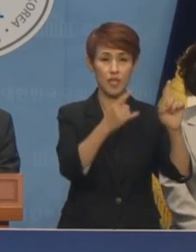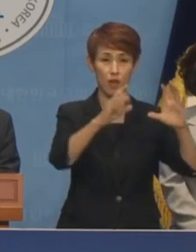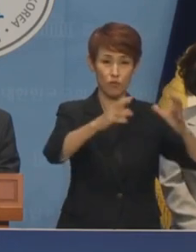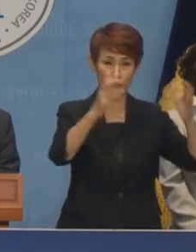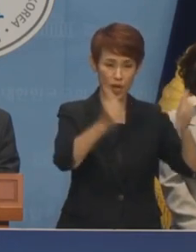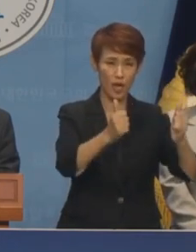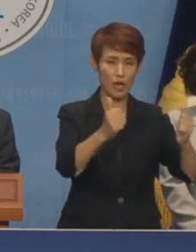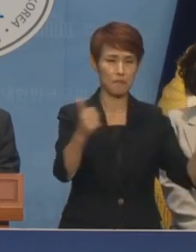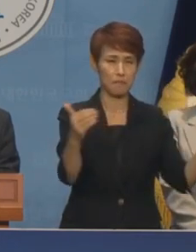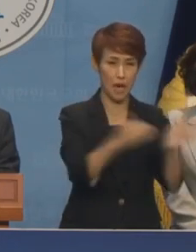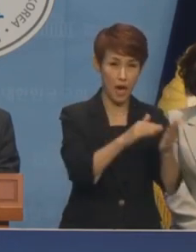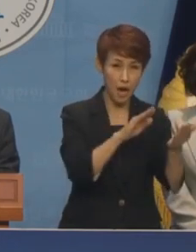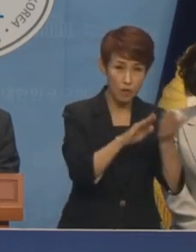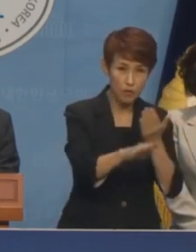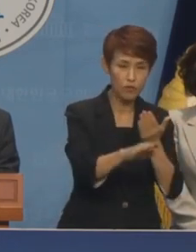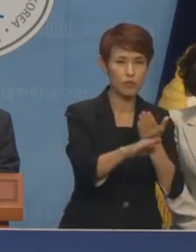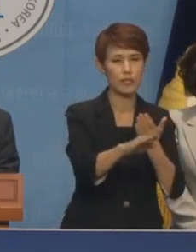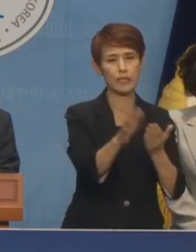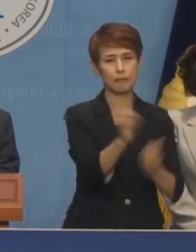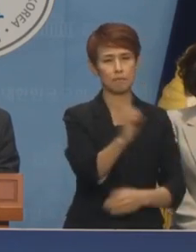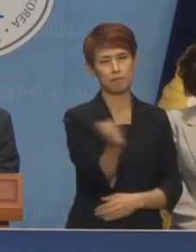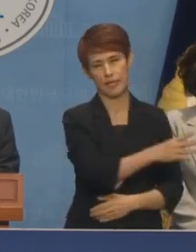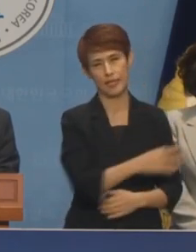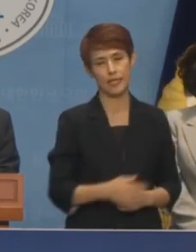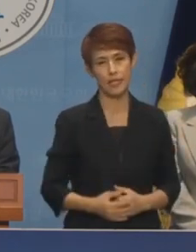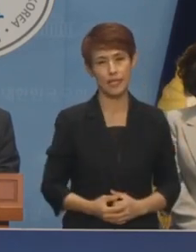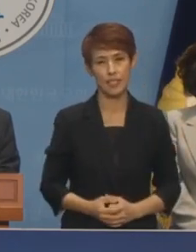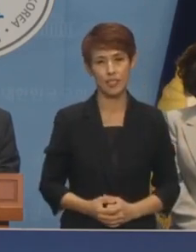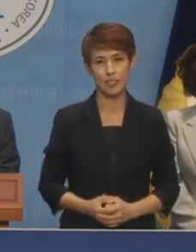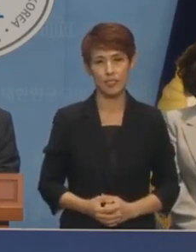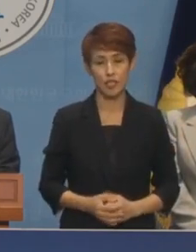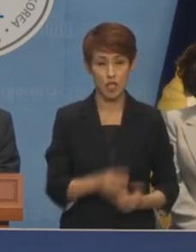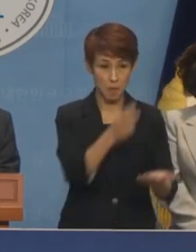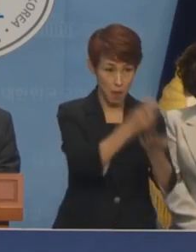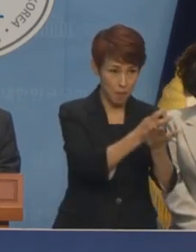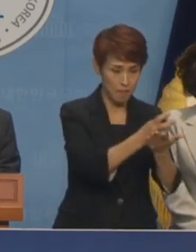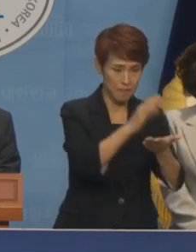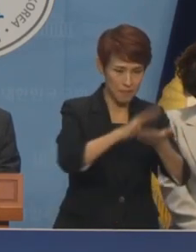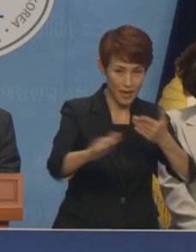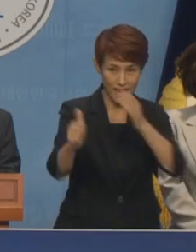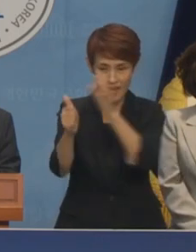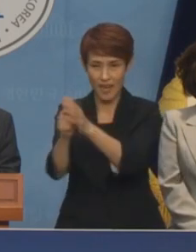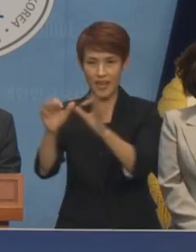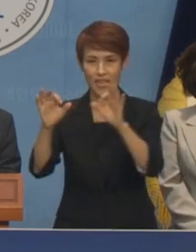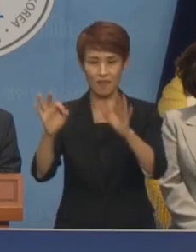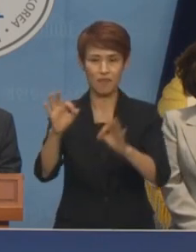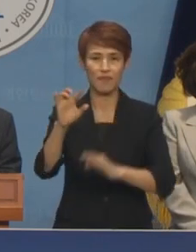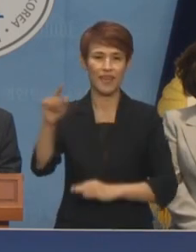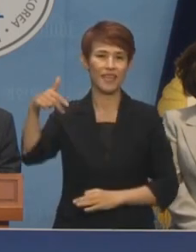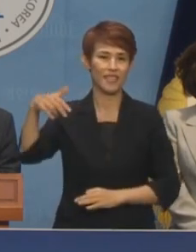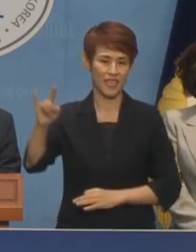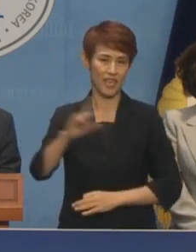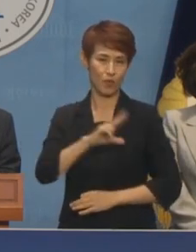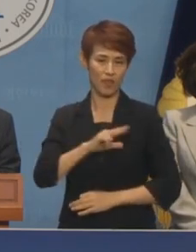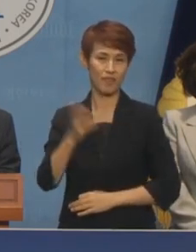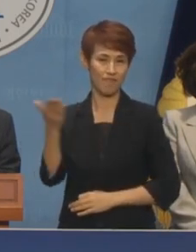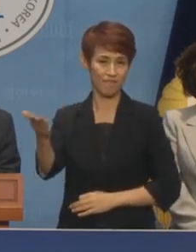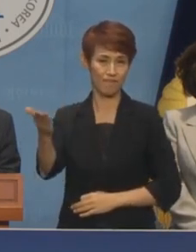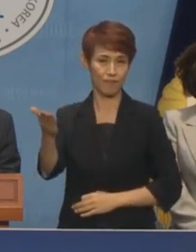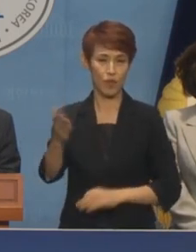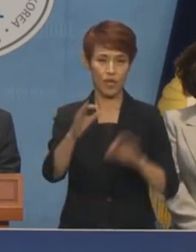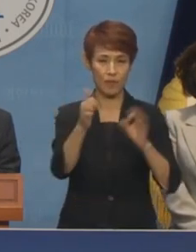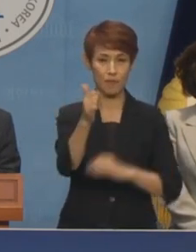종료와 함께 임기 만료 폐기됐습니다. 해당 법안을 김혜재 의원께서 발의했고